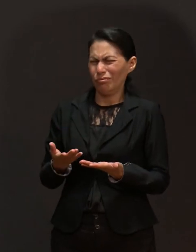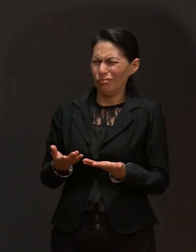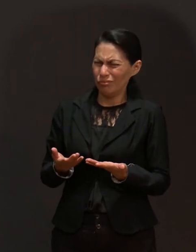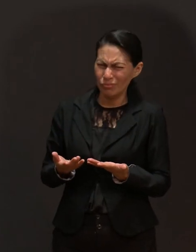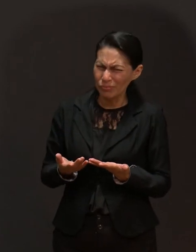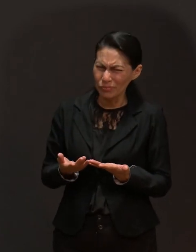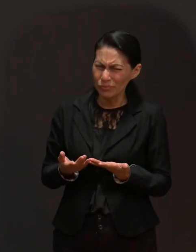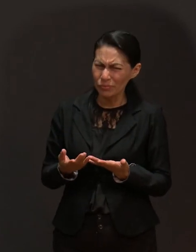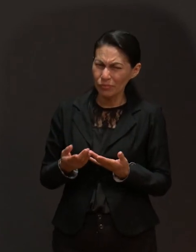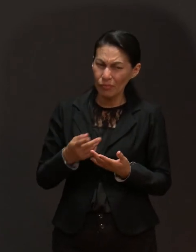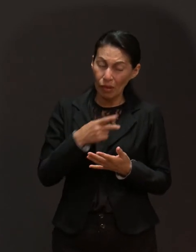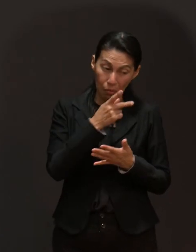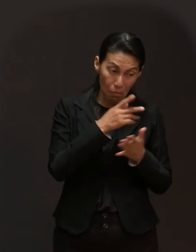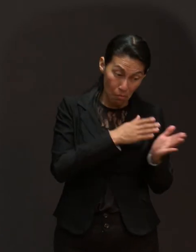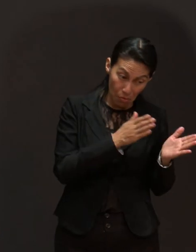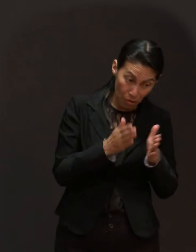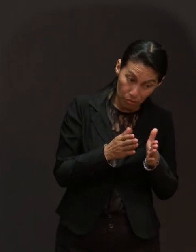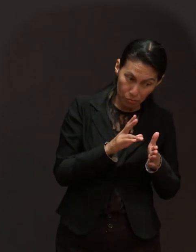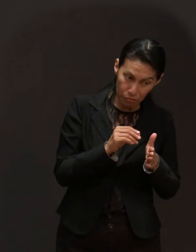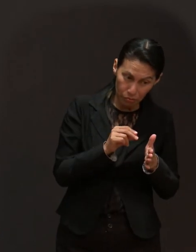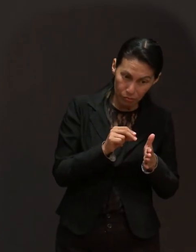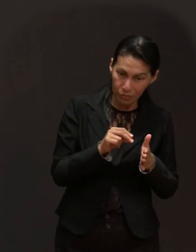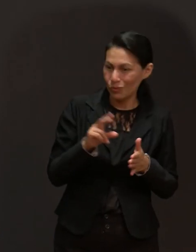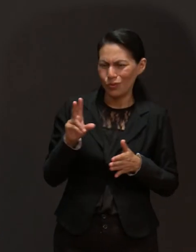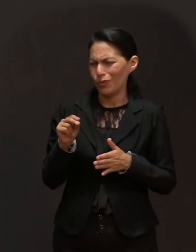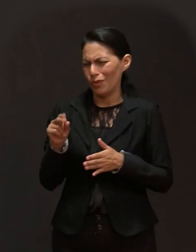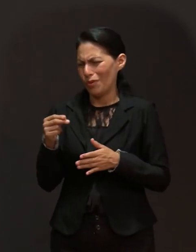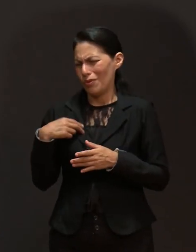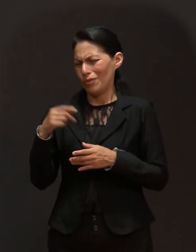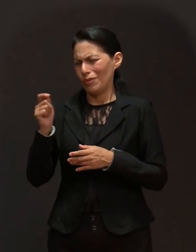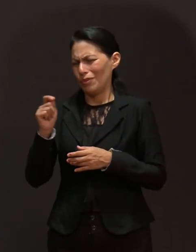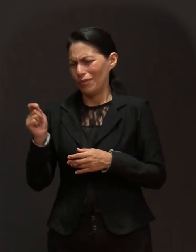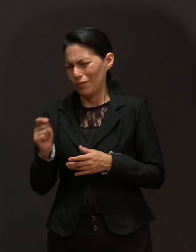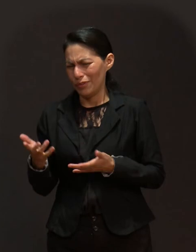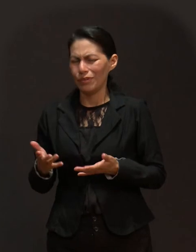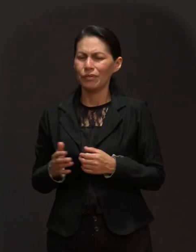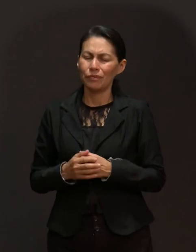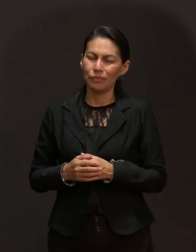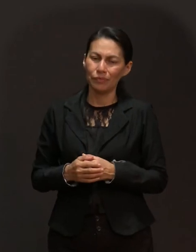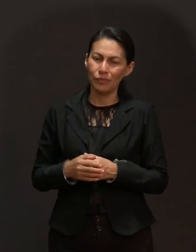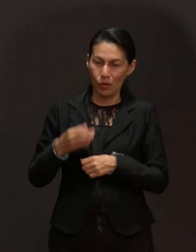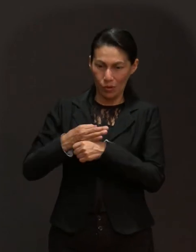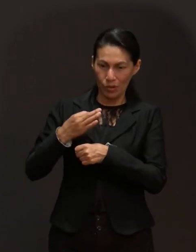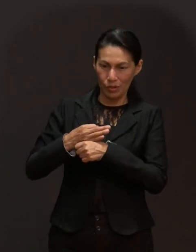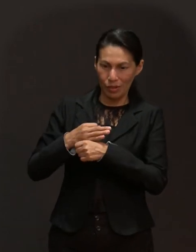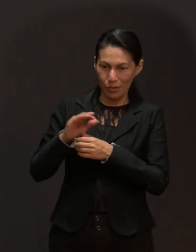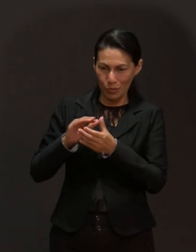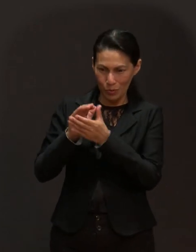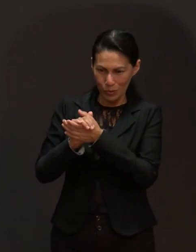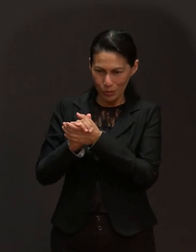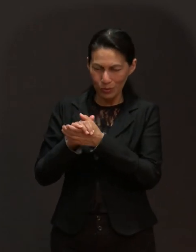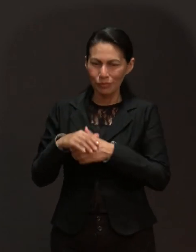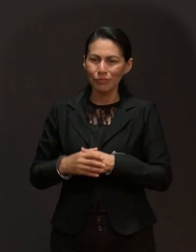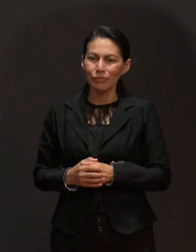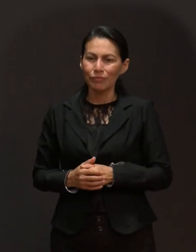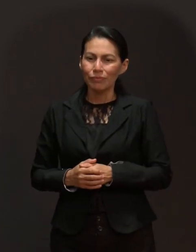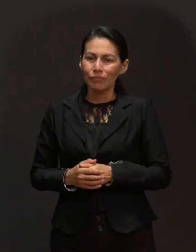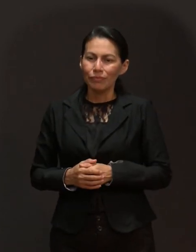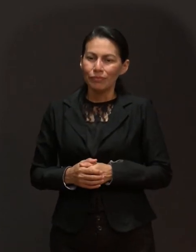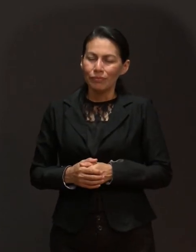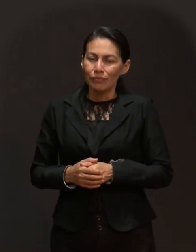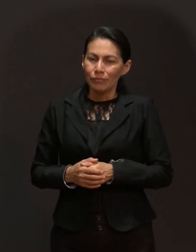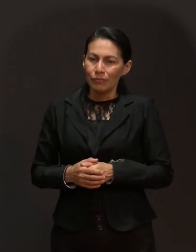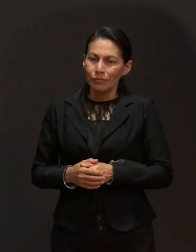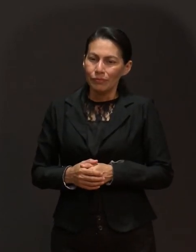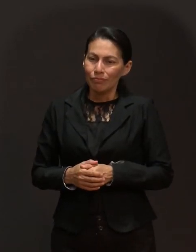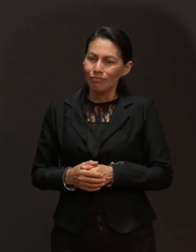está bien no cuadraba con tus planes no para nada estaba noviando ese tiempo con el que ahora es mi esposo